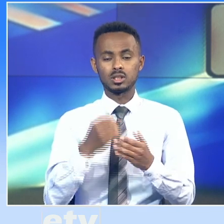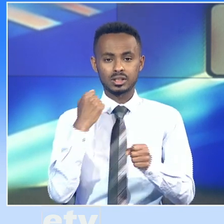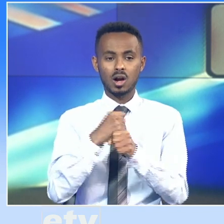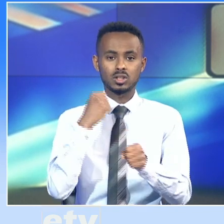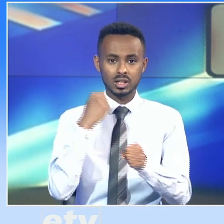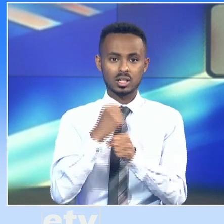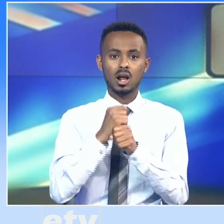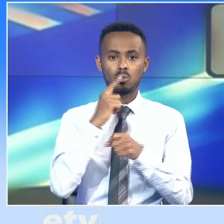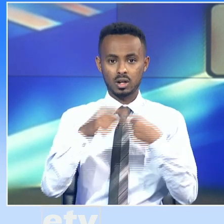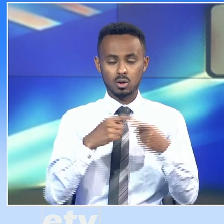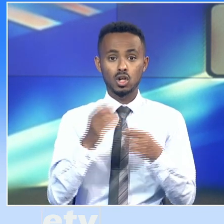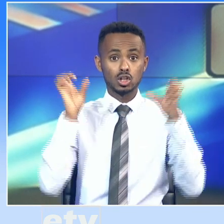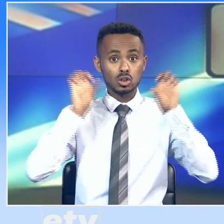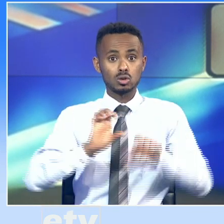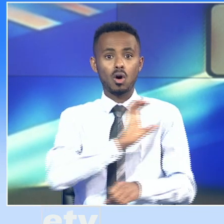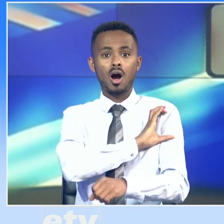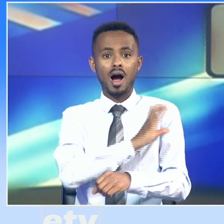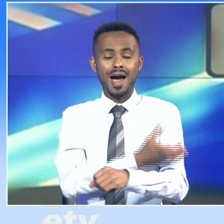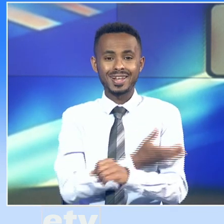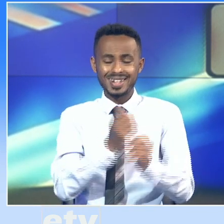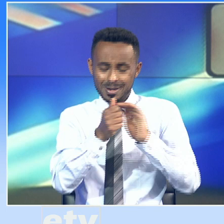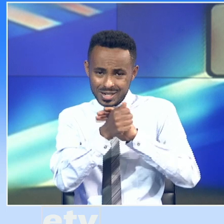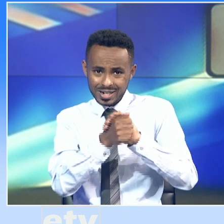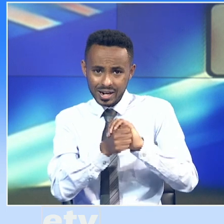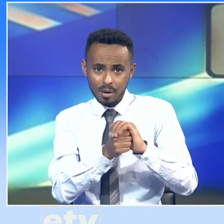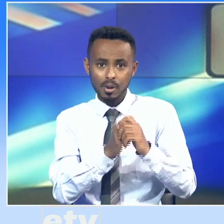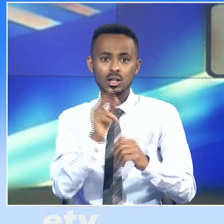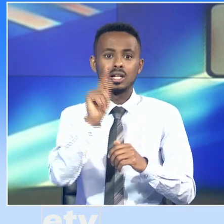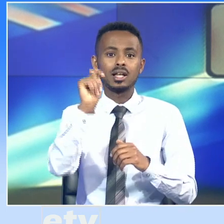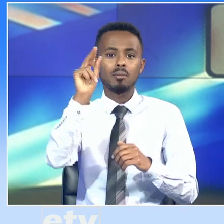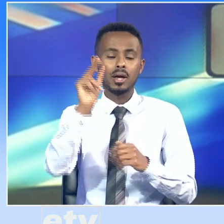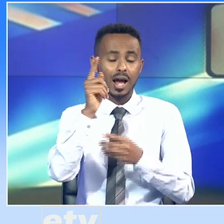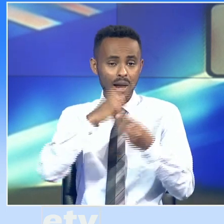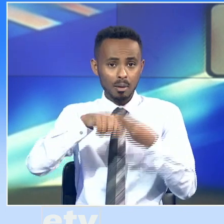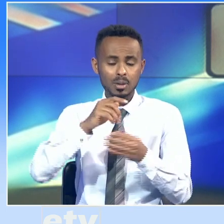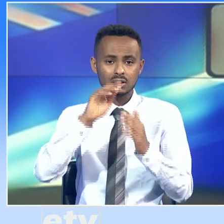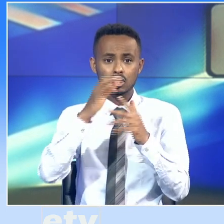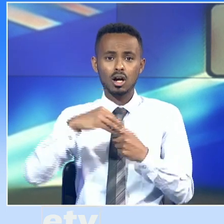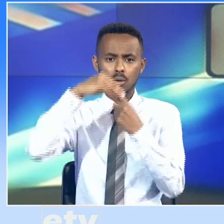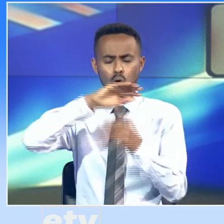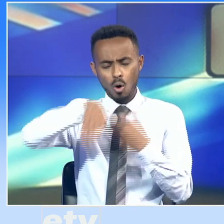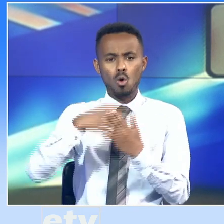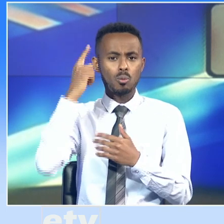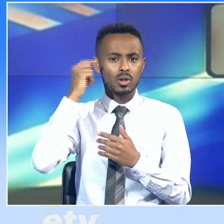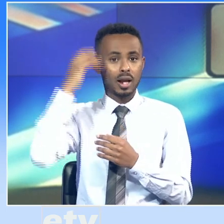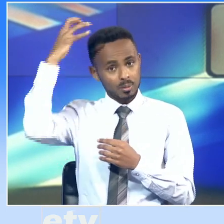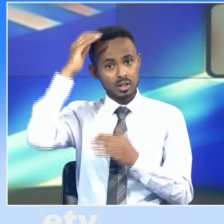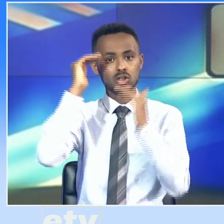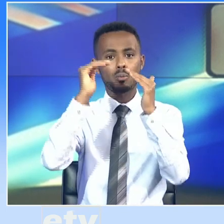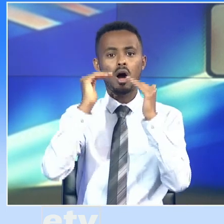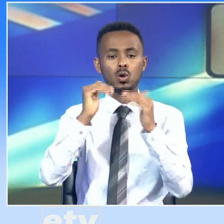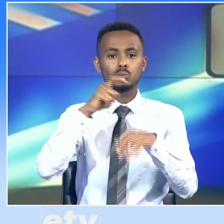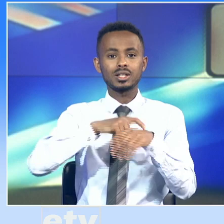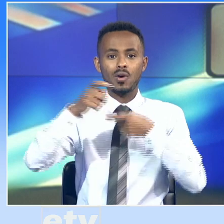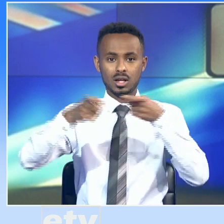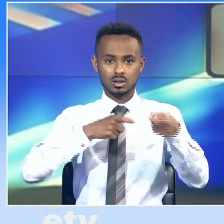ስራዎች እየሰራን ነው የምንሄድ። የጁንታው ኃይል ከመሸገባቸው የተንቤን አካባቢ በስተቀር በመላው ትግራይ የመንግስት መዋቅሮች